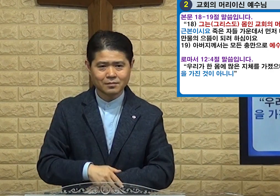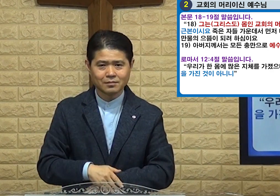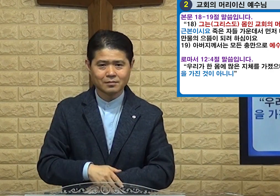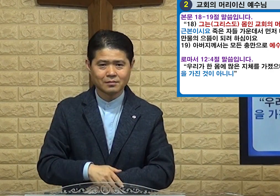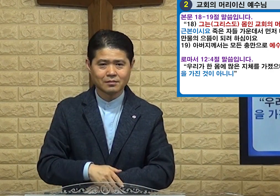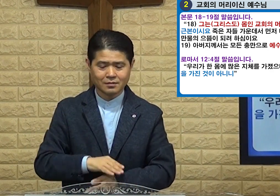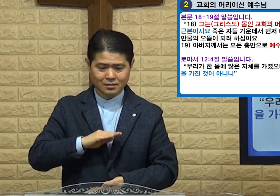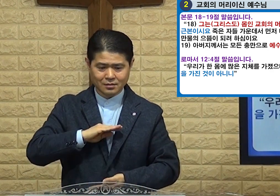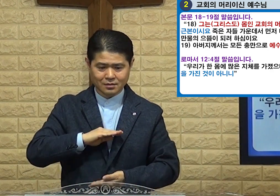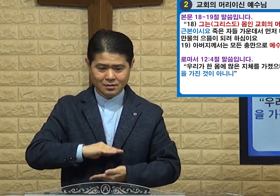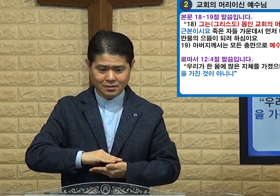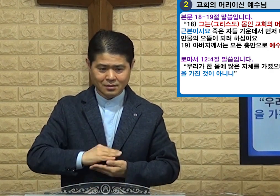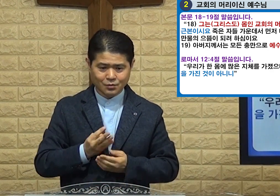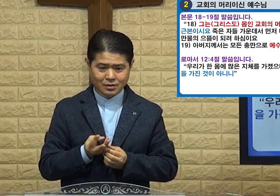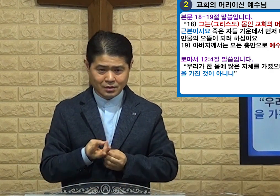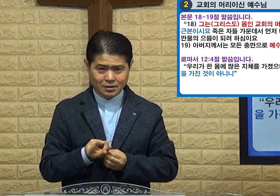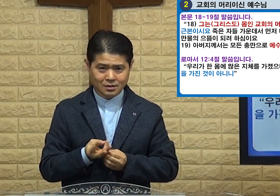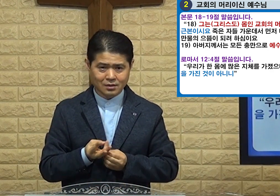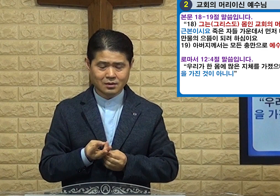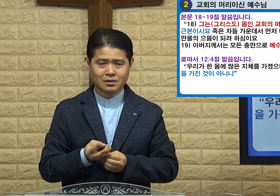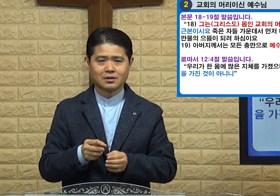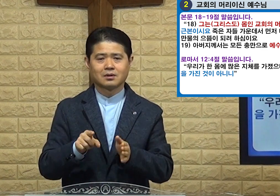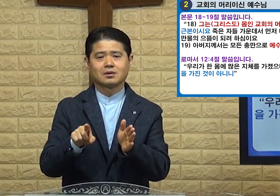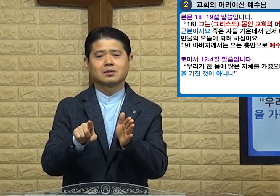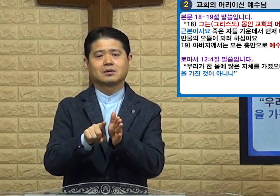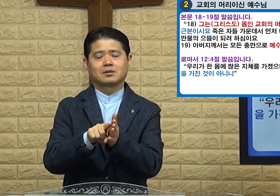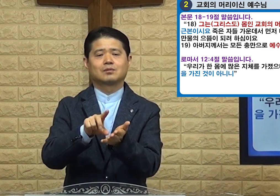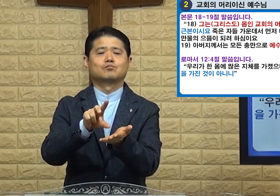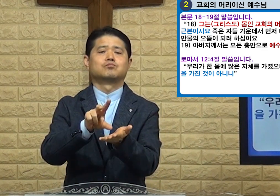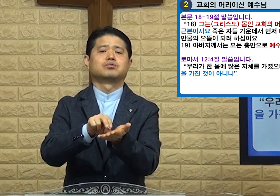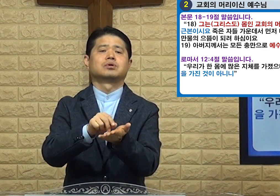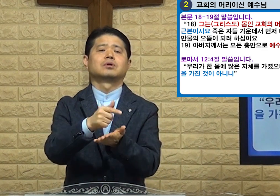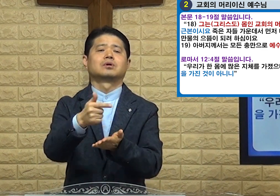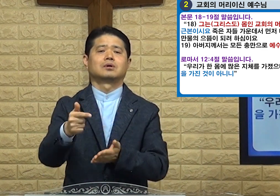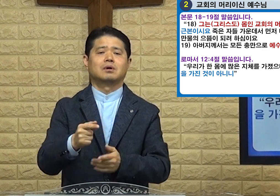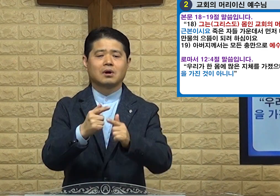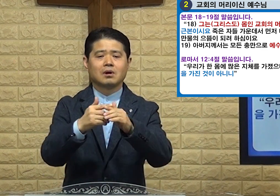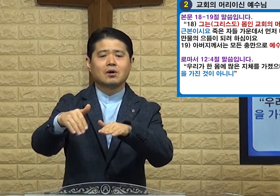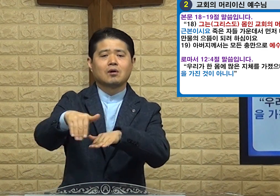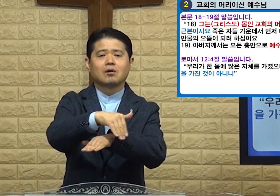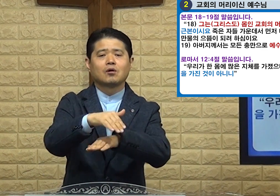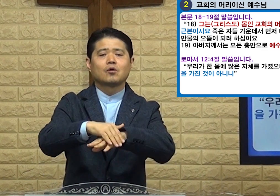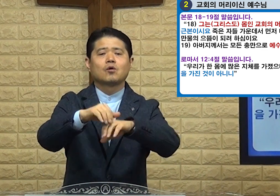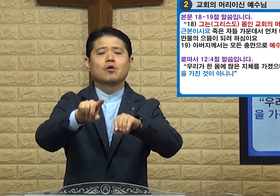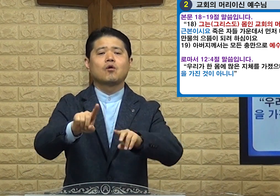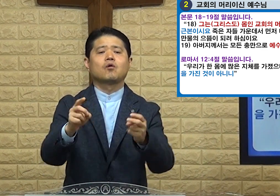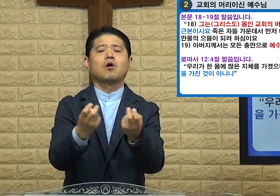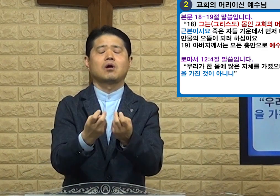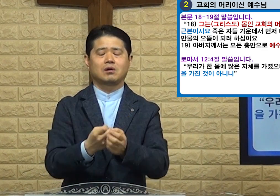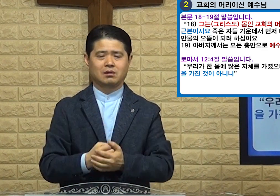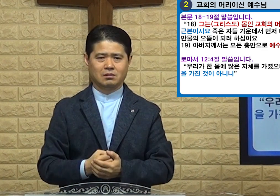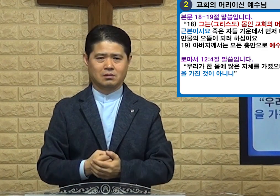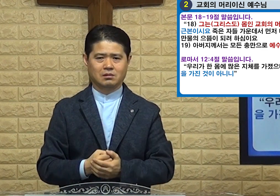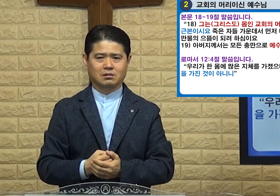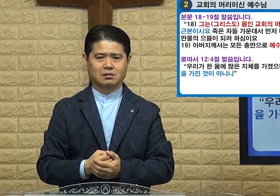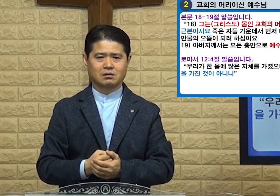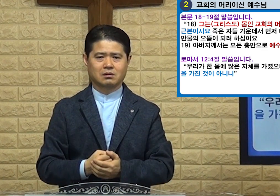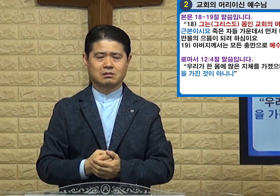내 신앙이 어디까지 왔나? 나는 정말 겨자씨만한 믿음가 있는가? 여러분들 이 교회를 왜